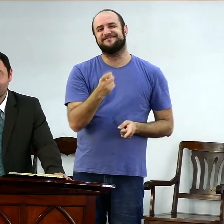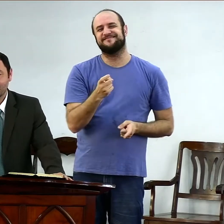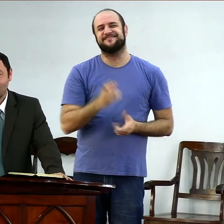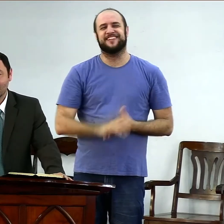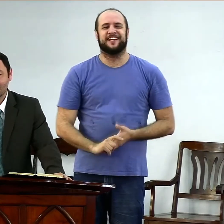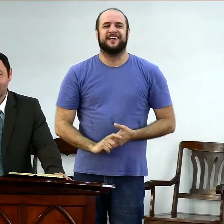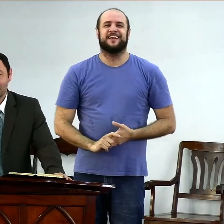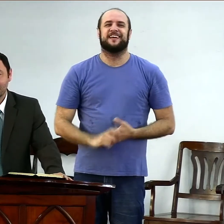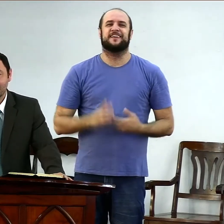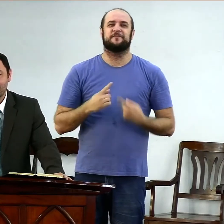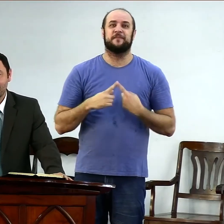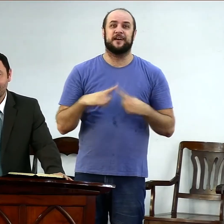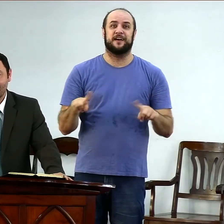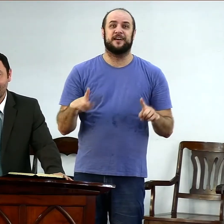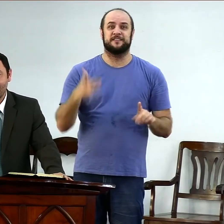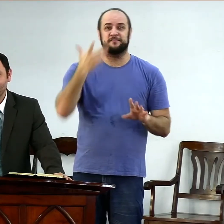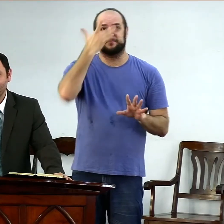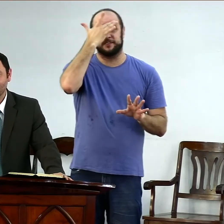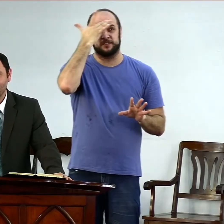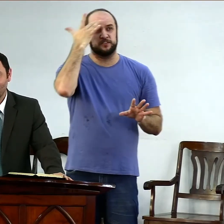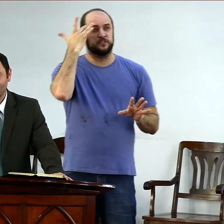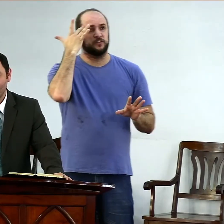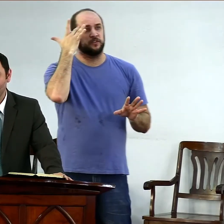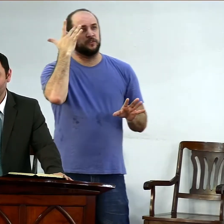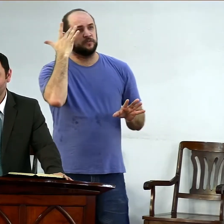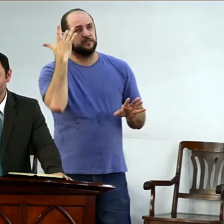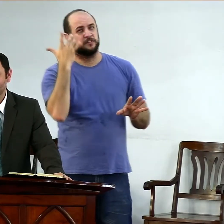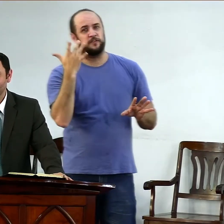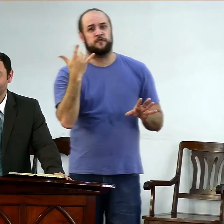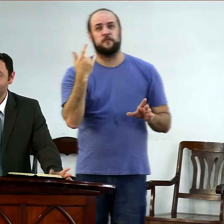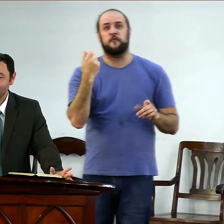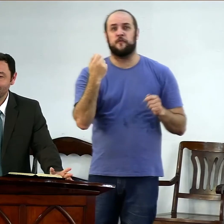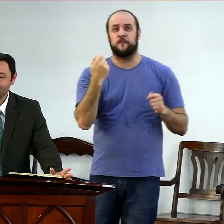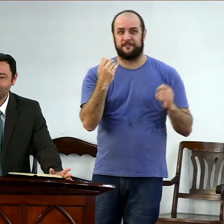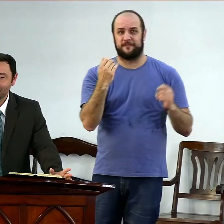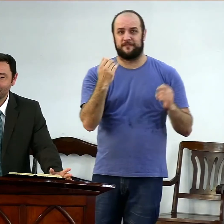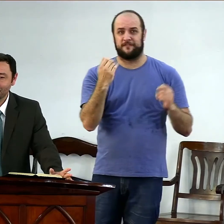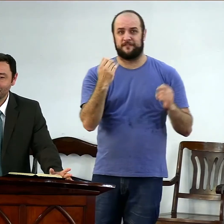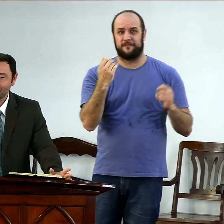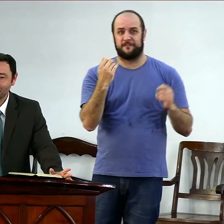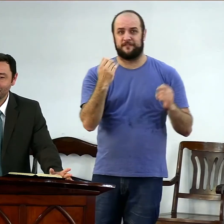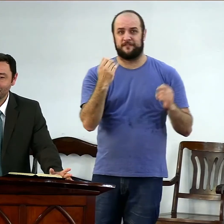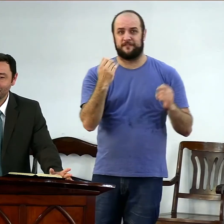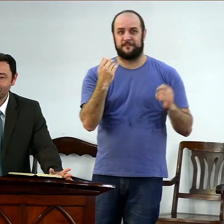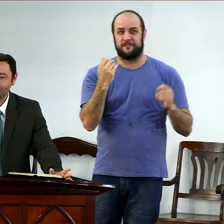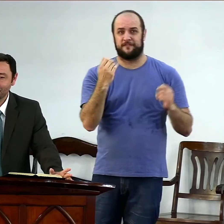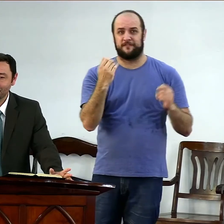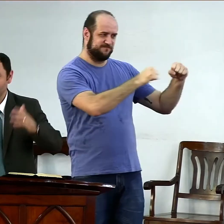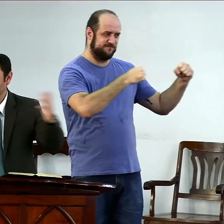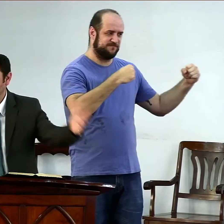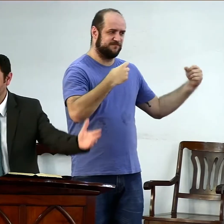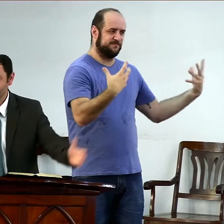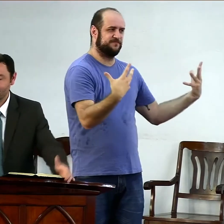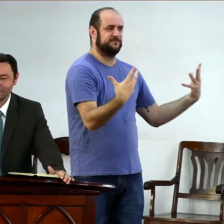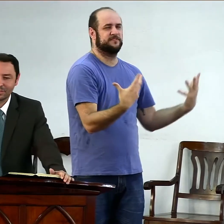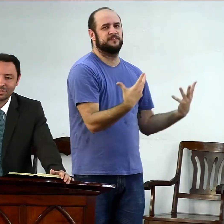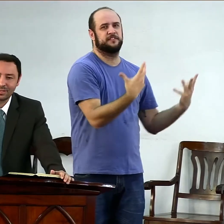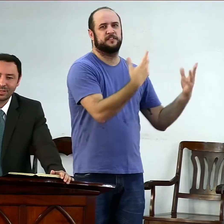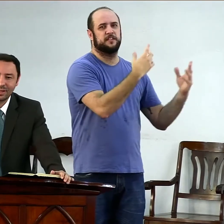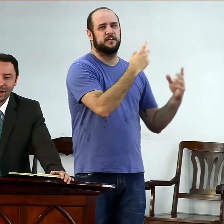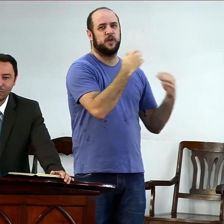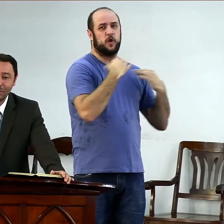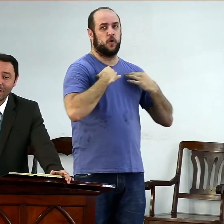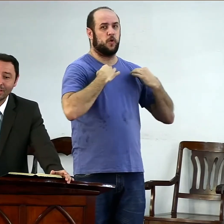muitas pessoas abrem o seu guarda-roupa, principalmente, ou quase que na maioria das